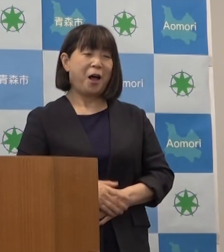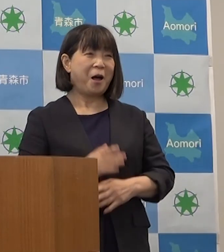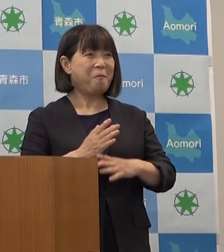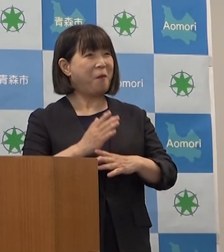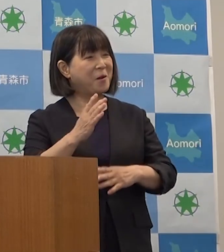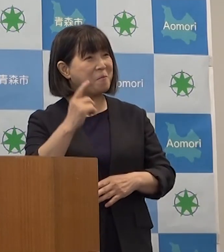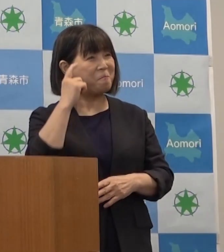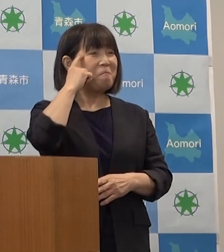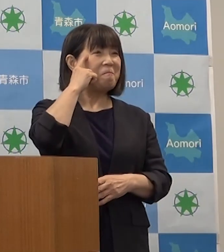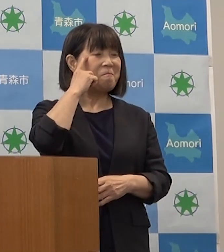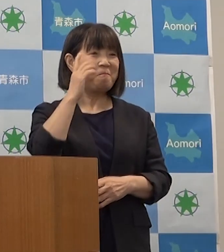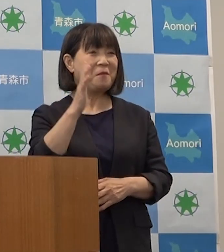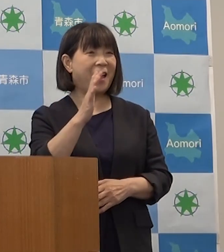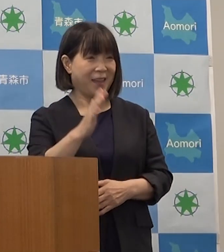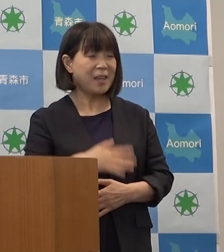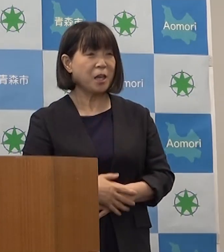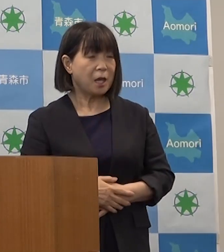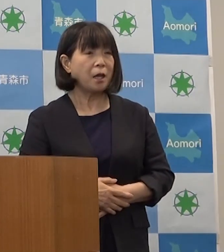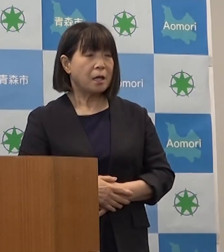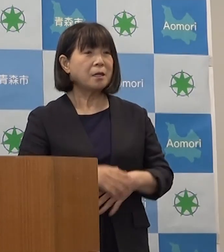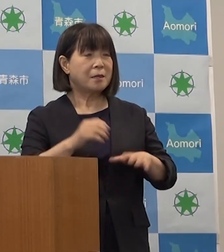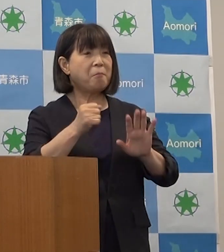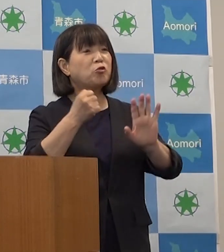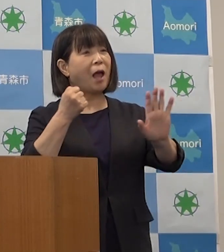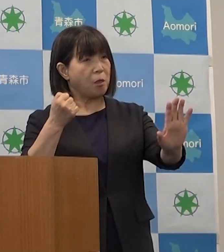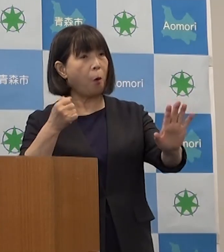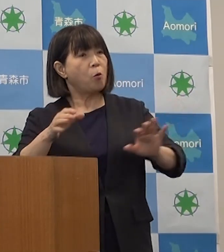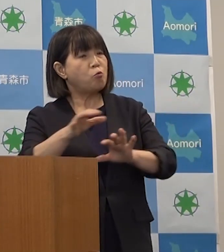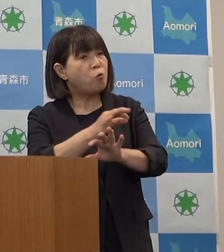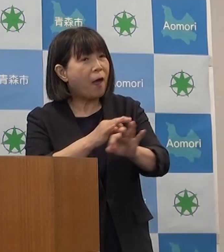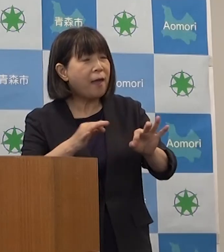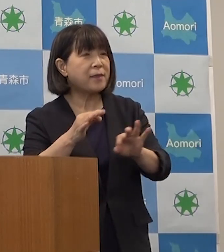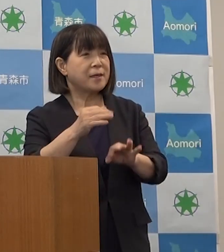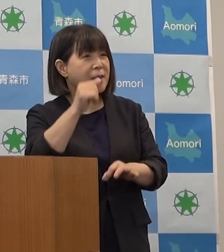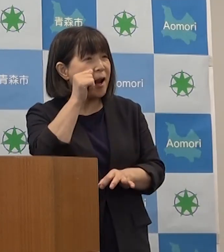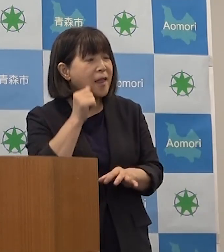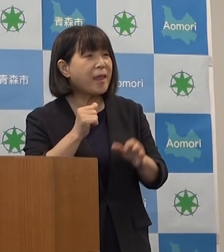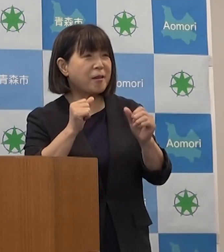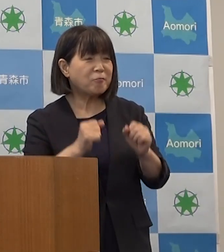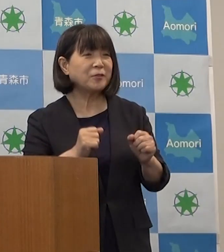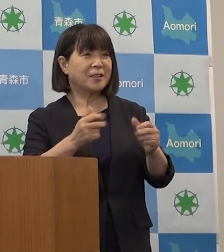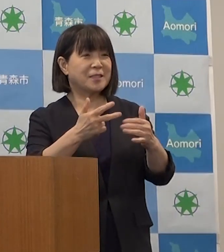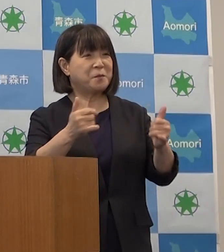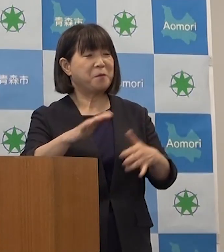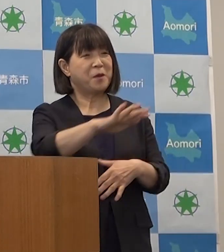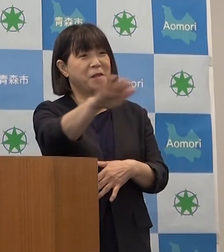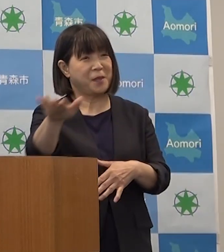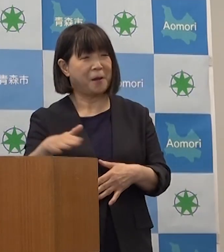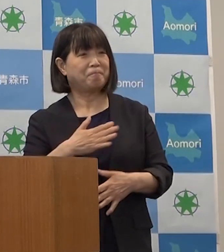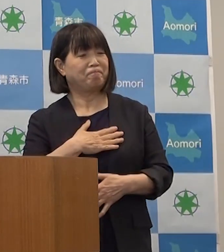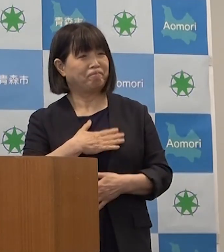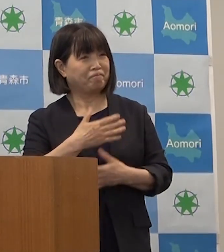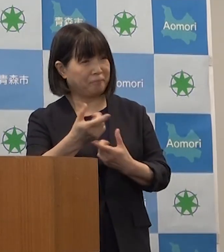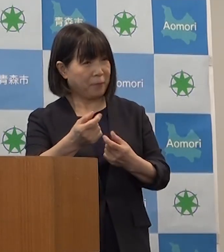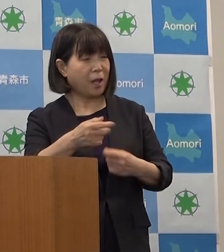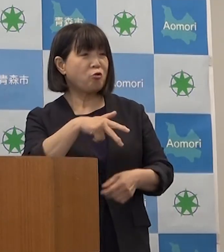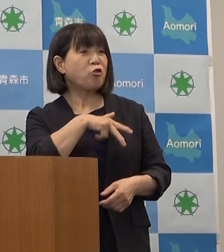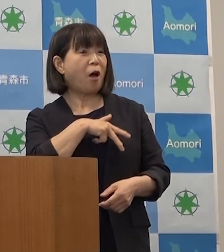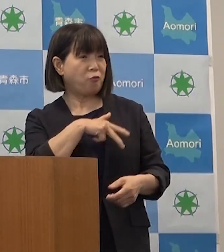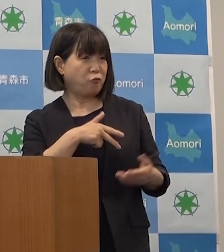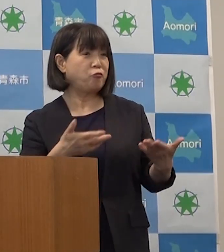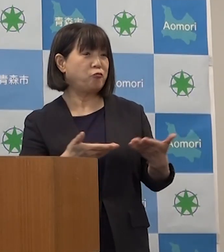あまり思いつかないですね。やっぱりそのねぶたの運営に慣れている青森市民ですから、非常にその辺はスタッフも含め